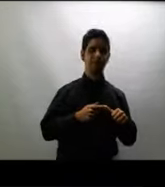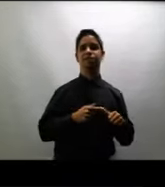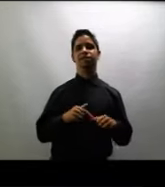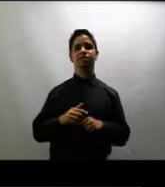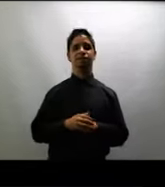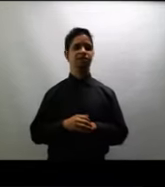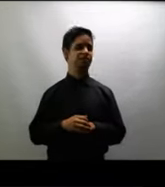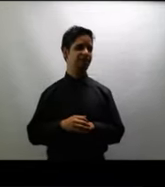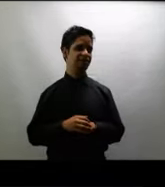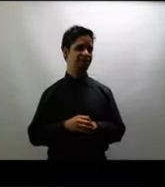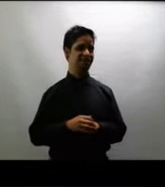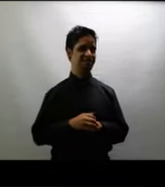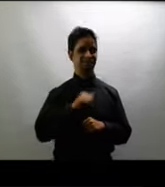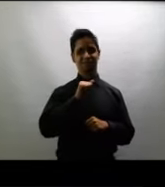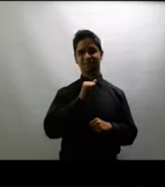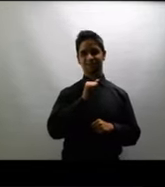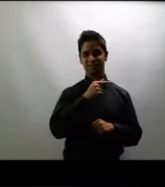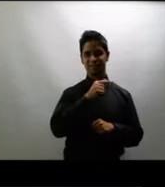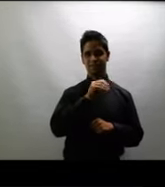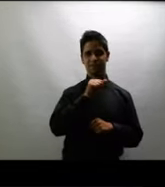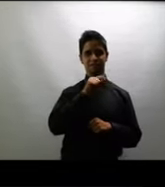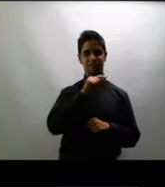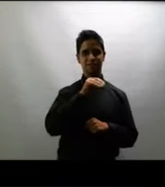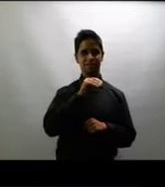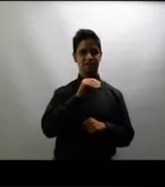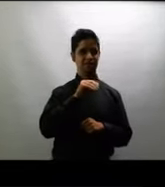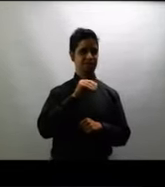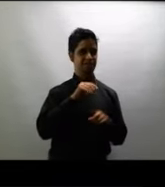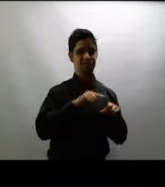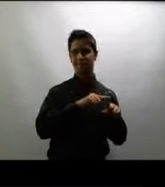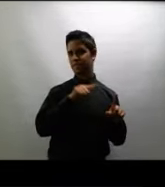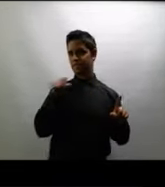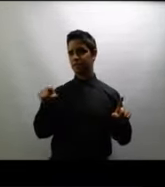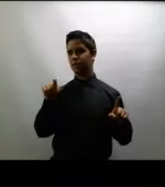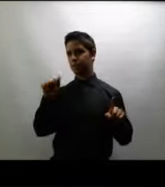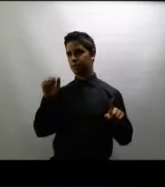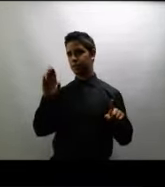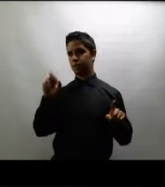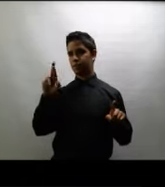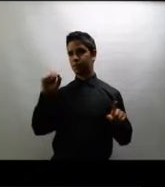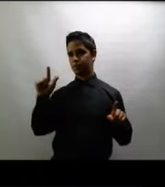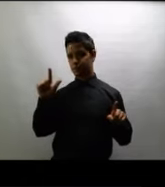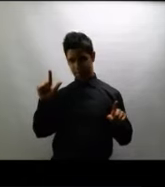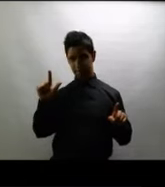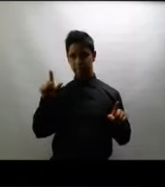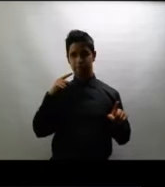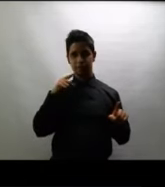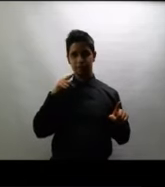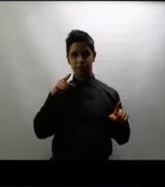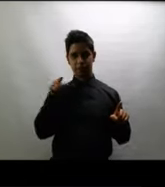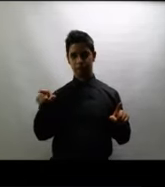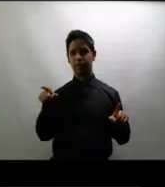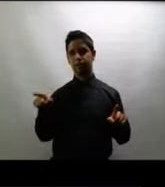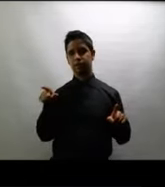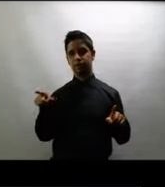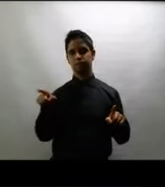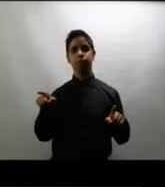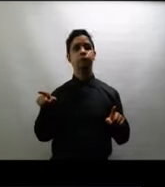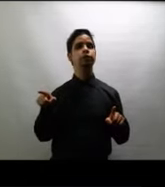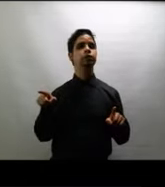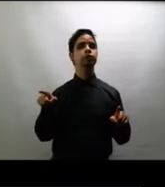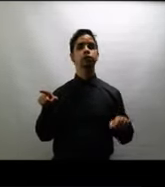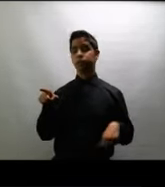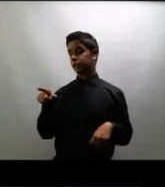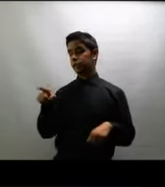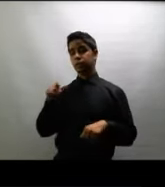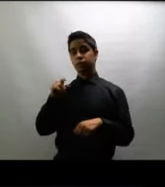En septiembre. En agosto. En agosto. Y en este fue en abril. En abril este fue, de hecho, este